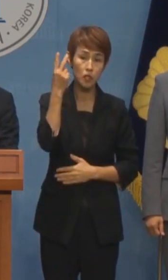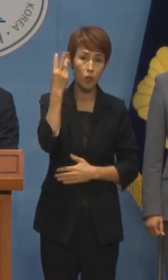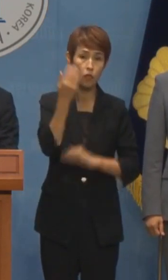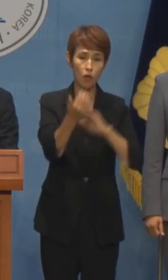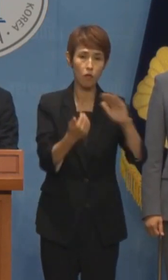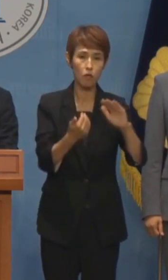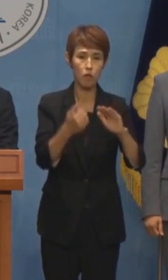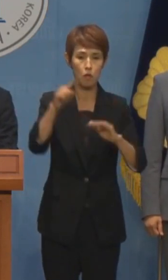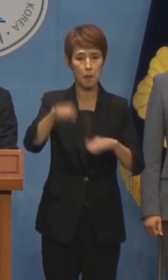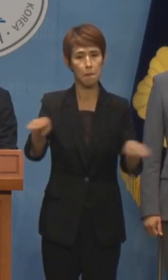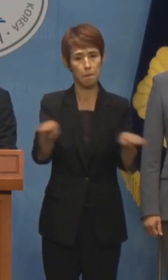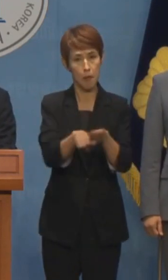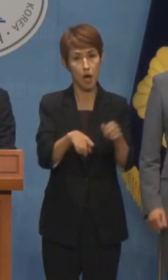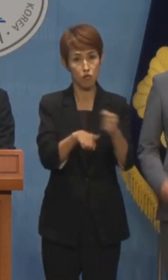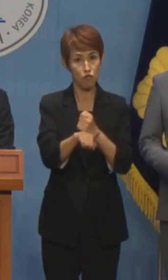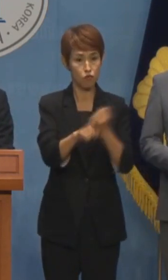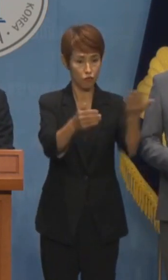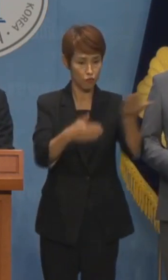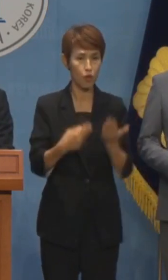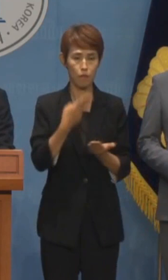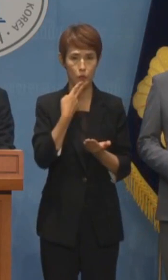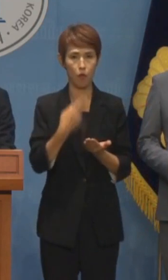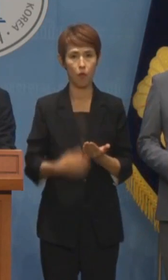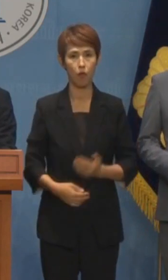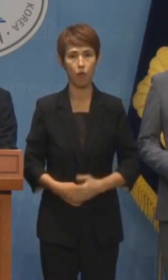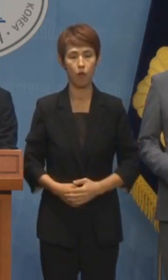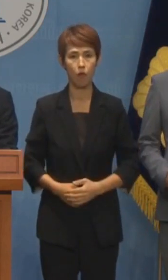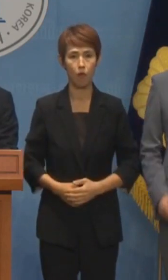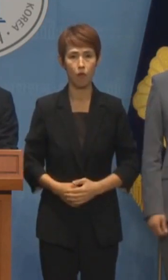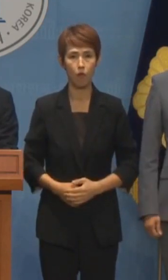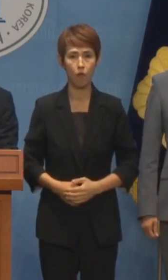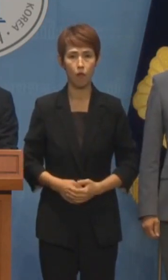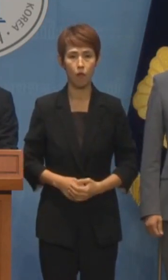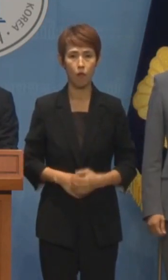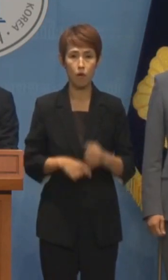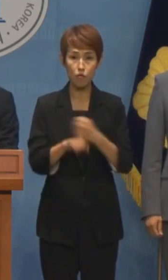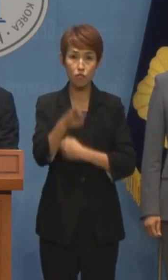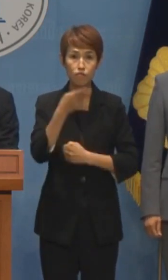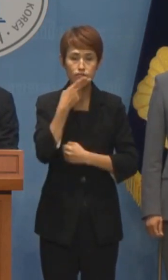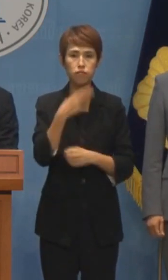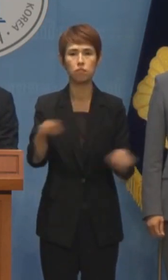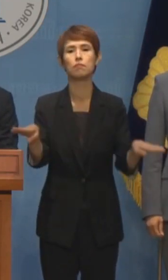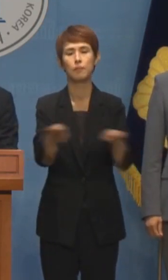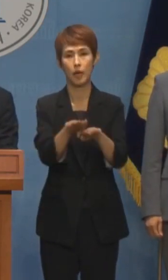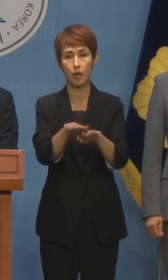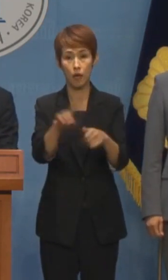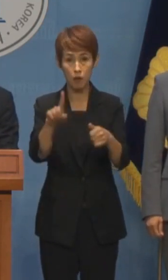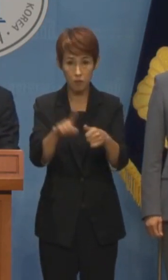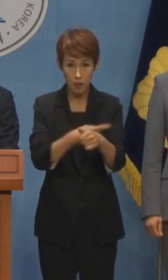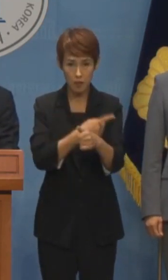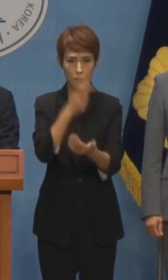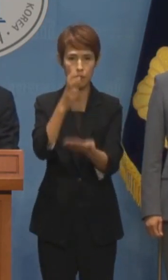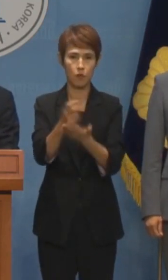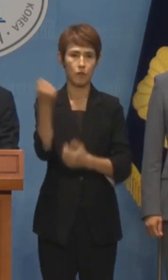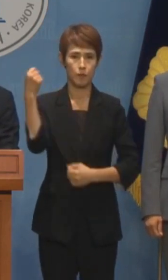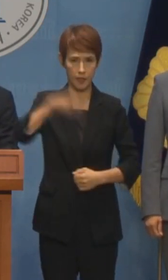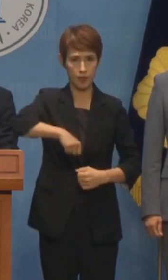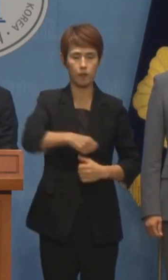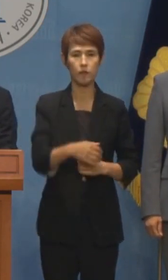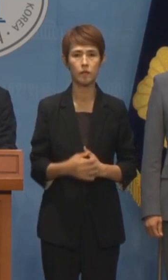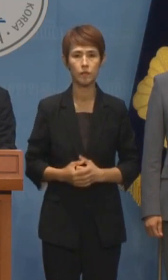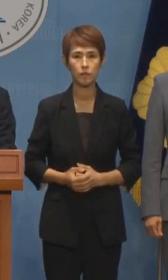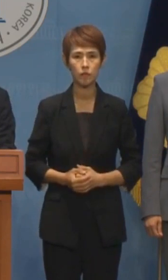제출하지 않았고 정당한 이유 없이 청문회에 출석하지 않아 국회 증언감정법 제2조를